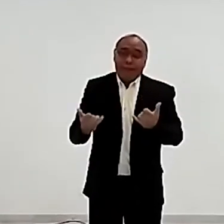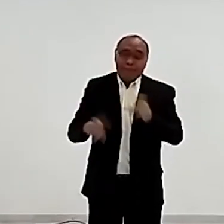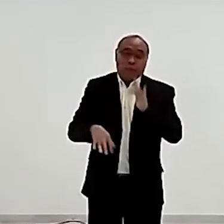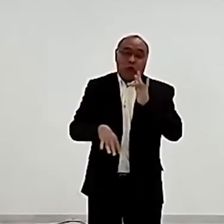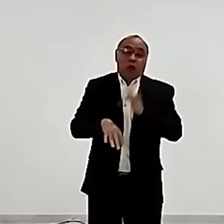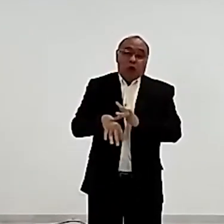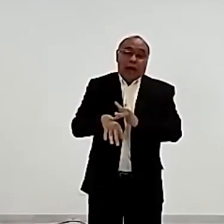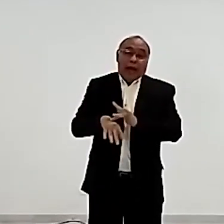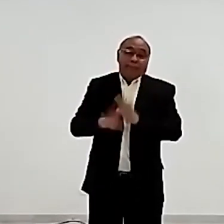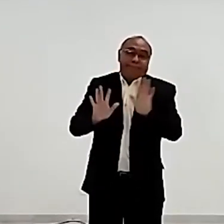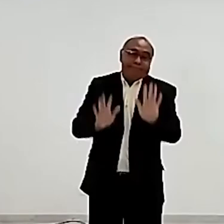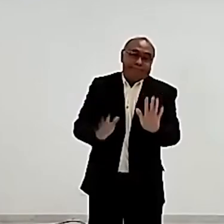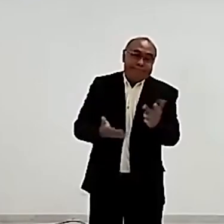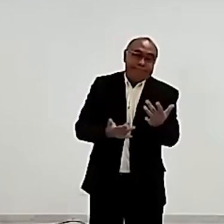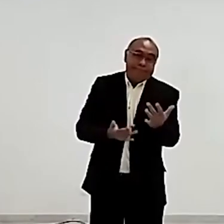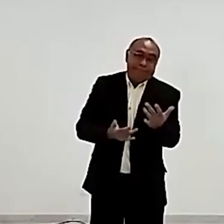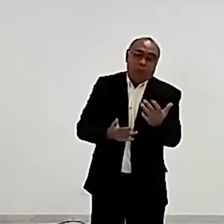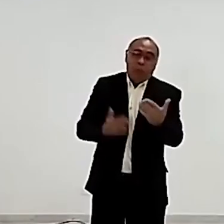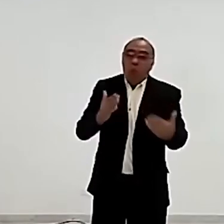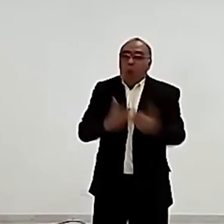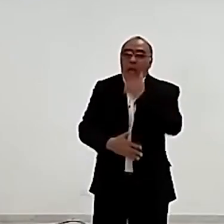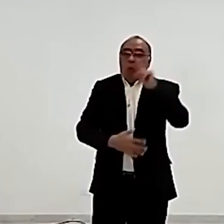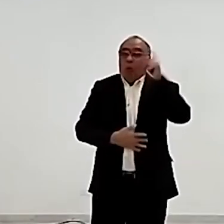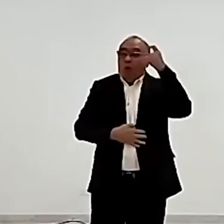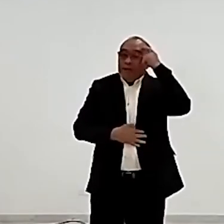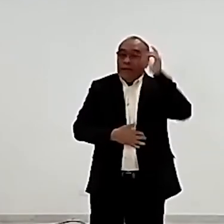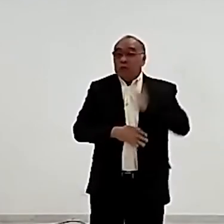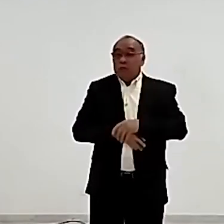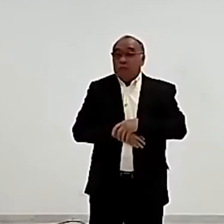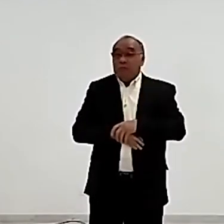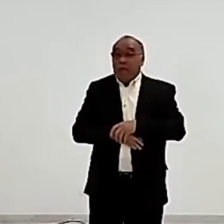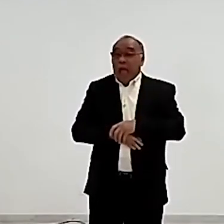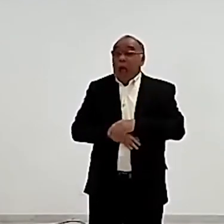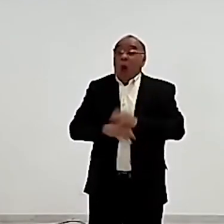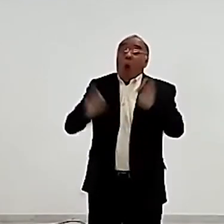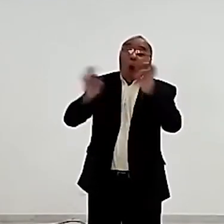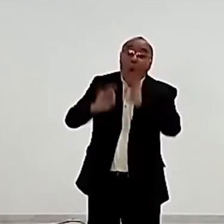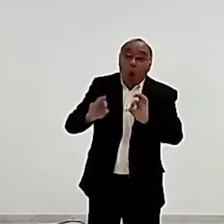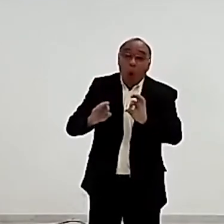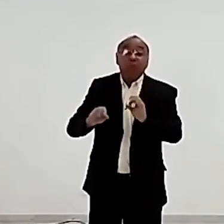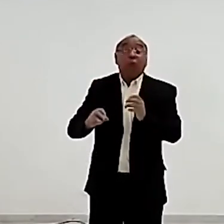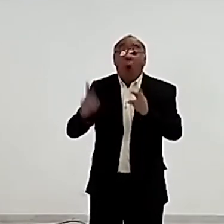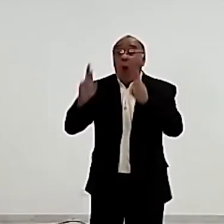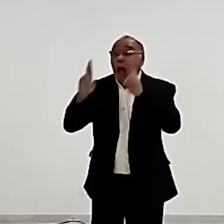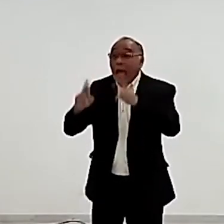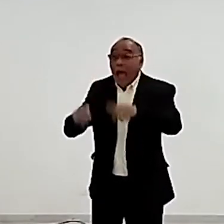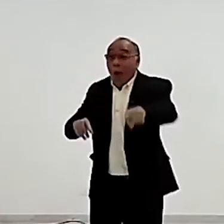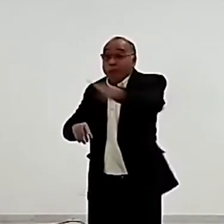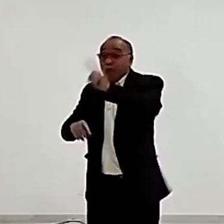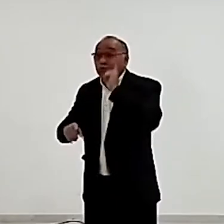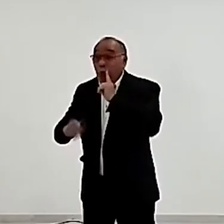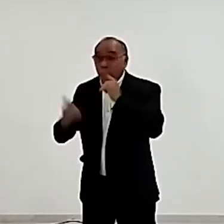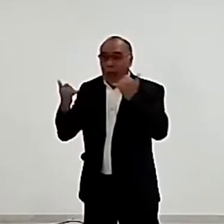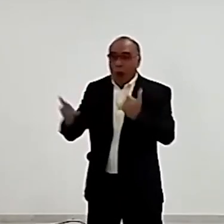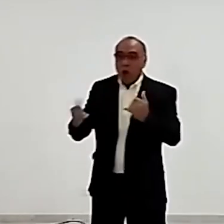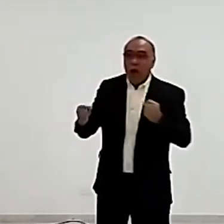ya no pueden tener te va a pasar entonces hay que esperar cuando venga el nuevo gobierno